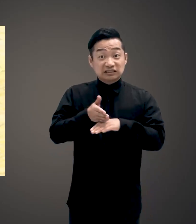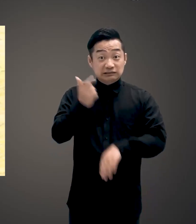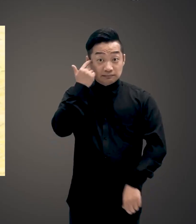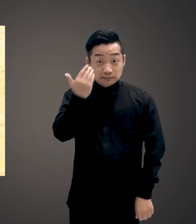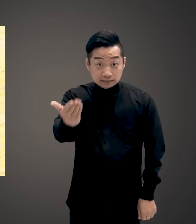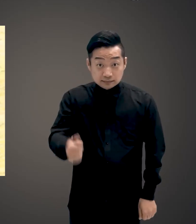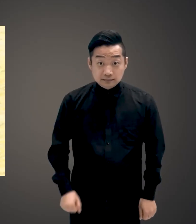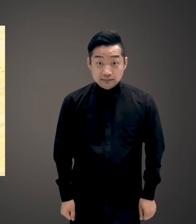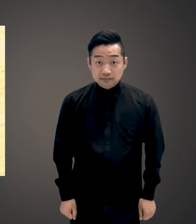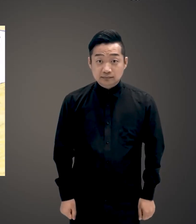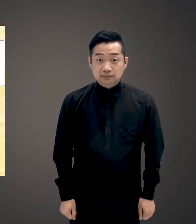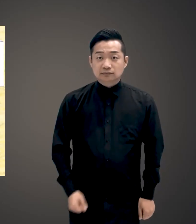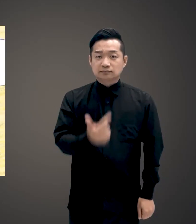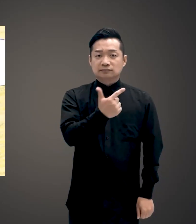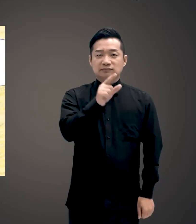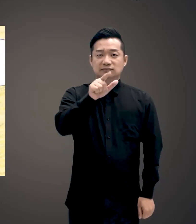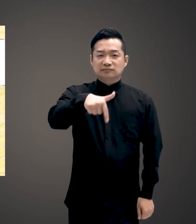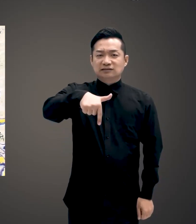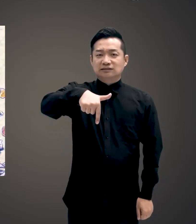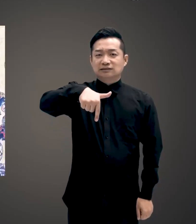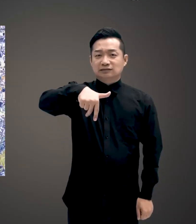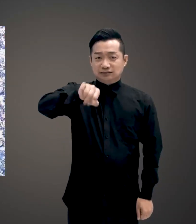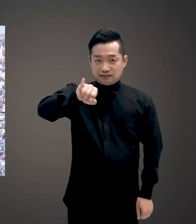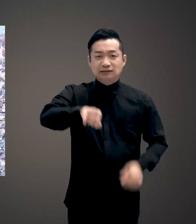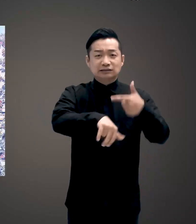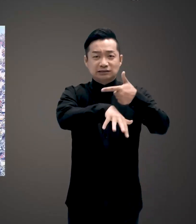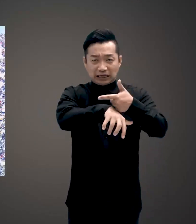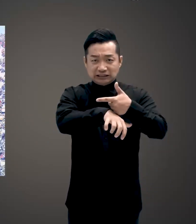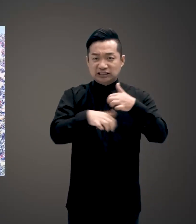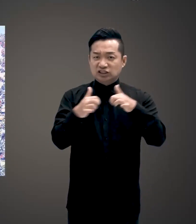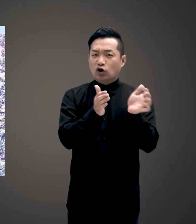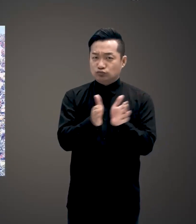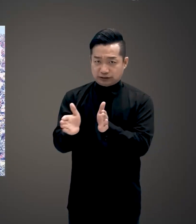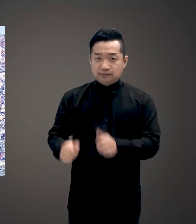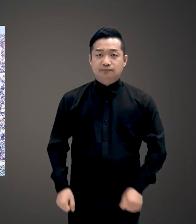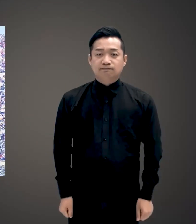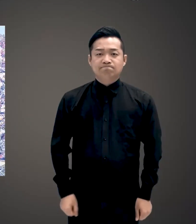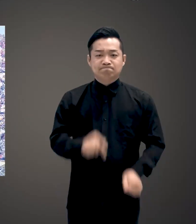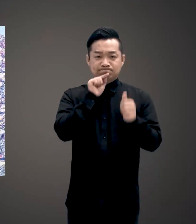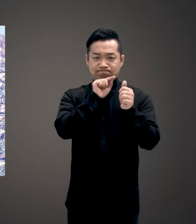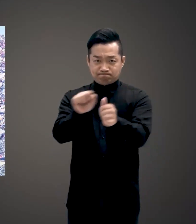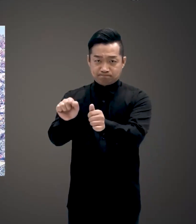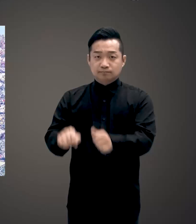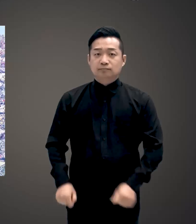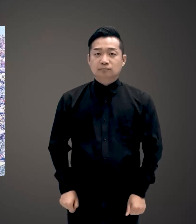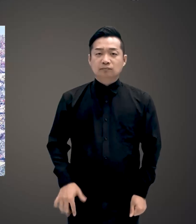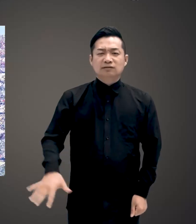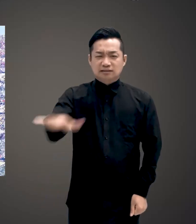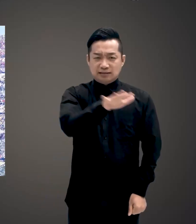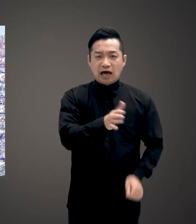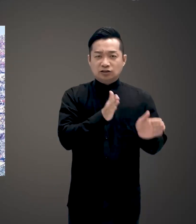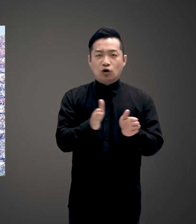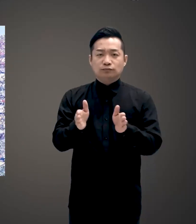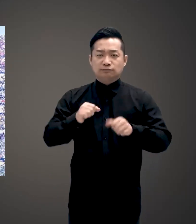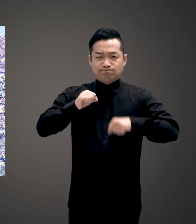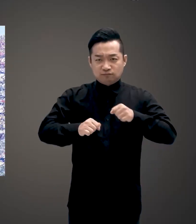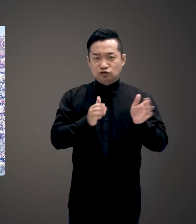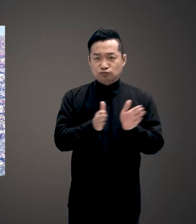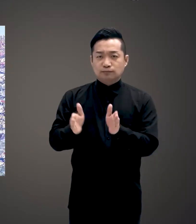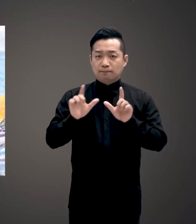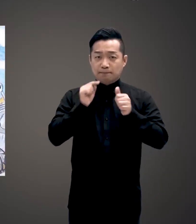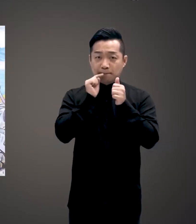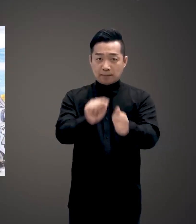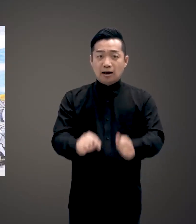늦은 건 아니겠죠? 낙치! 전투태세! 전투 준비! 모두 전투태세를